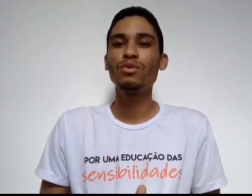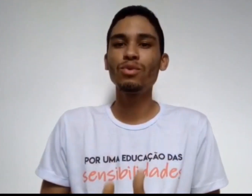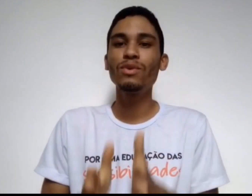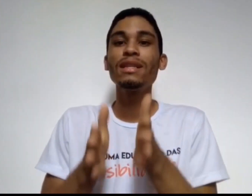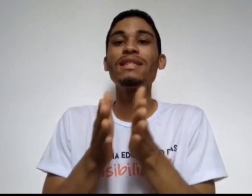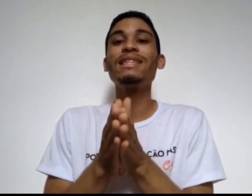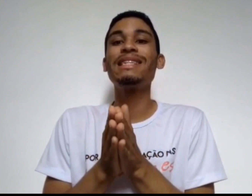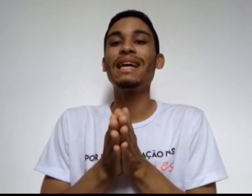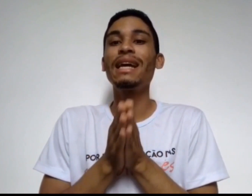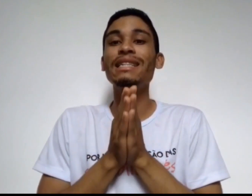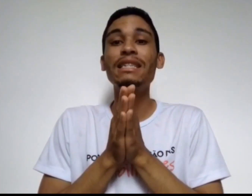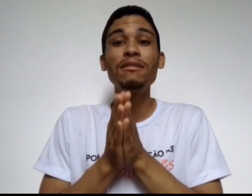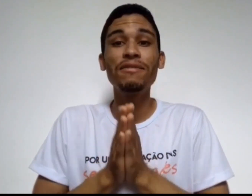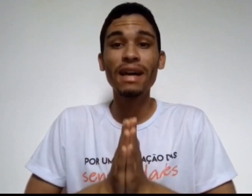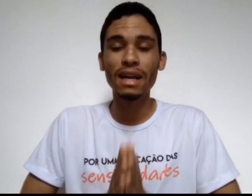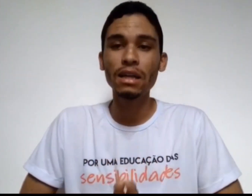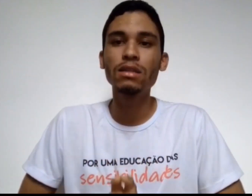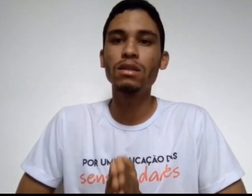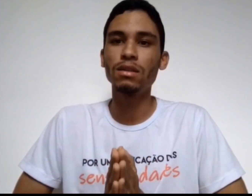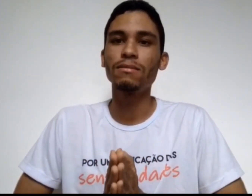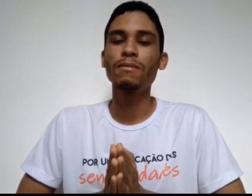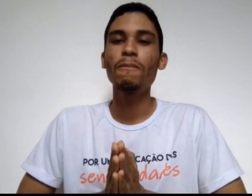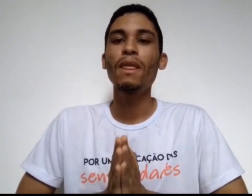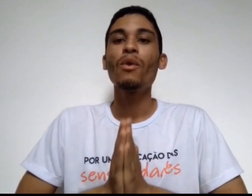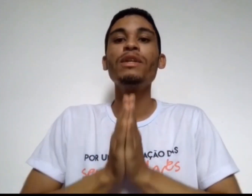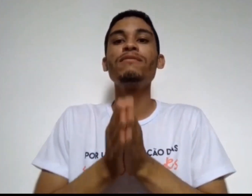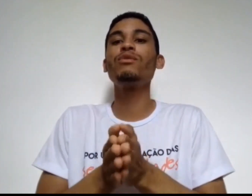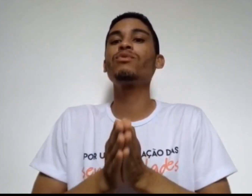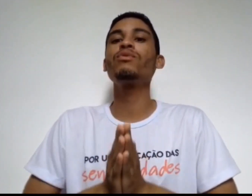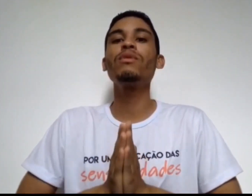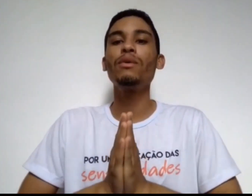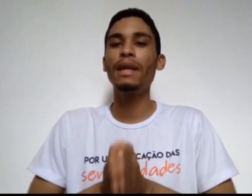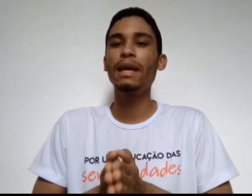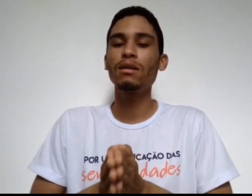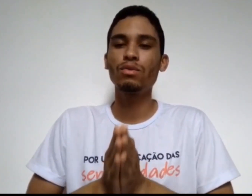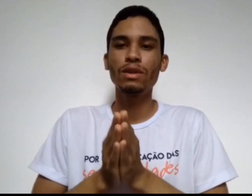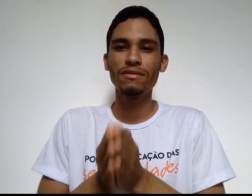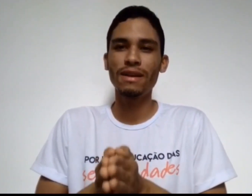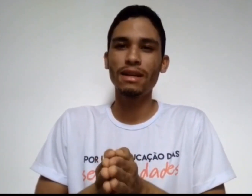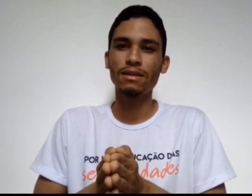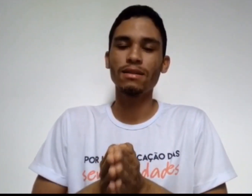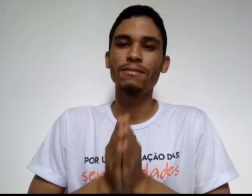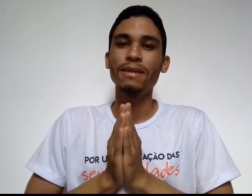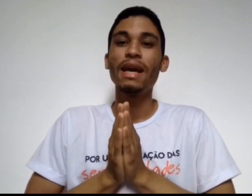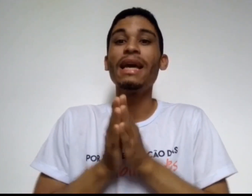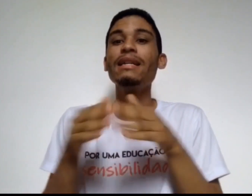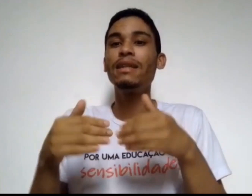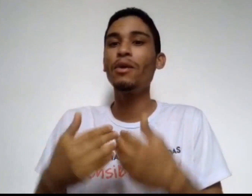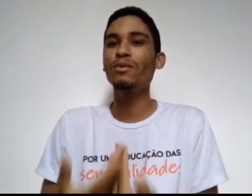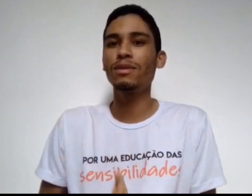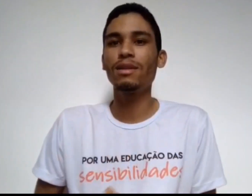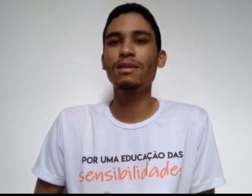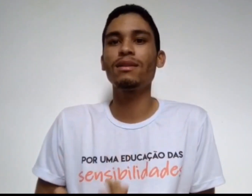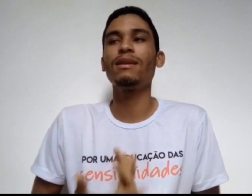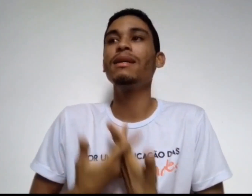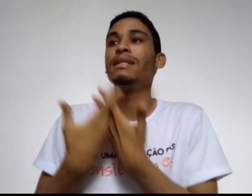surdo ele se enxerga diferente. O indivíduo surdo não nega a sua diferença. Ele tem consciência de